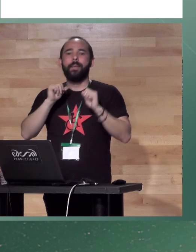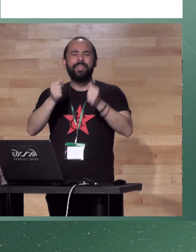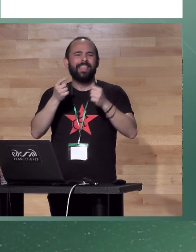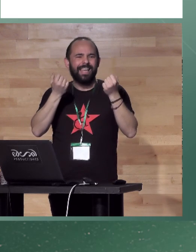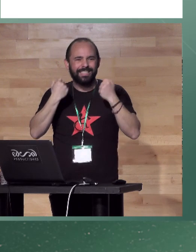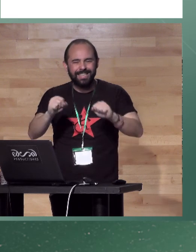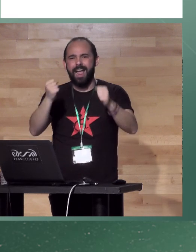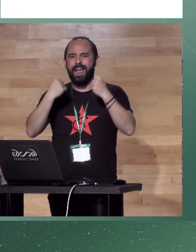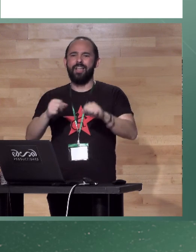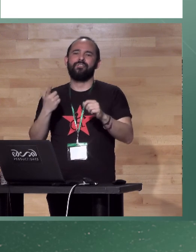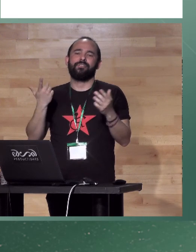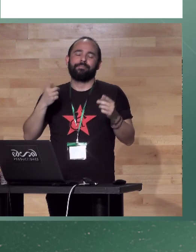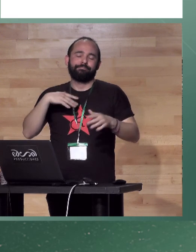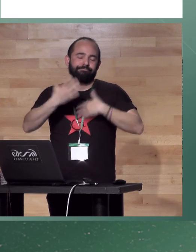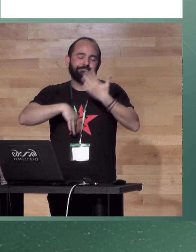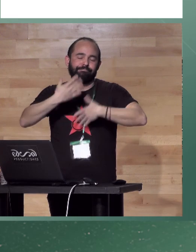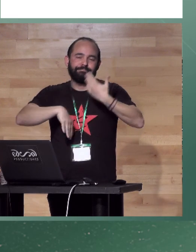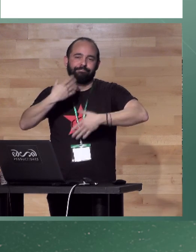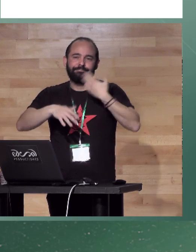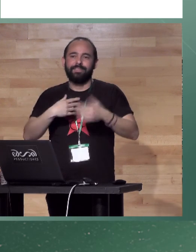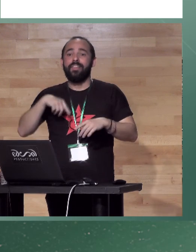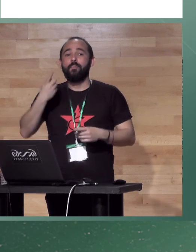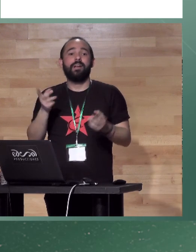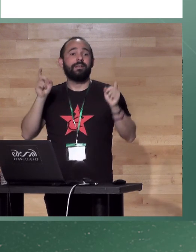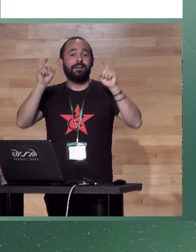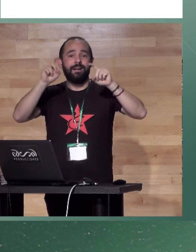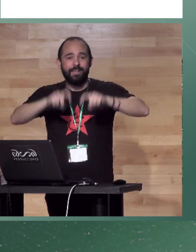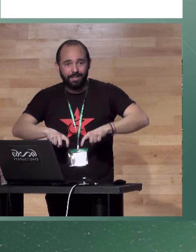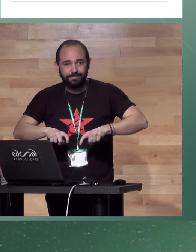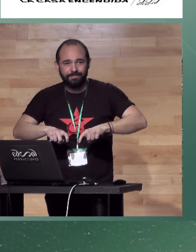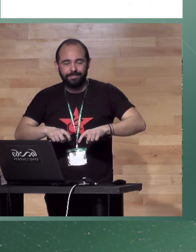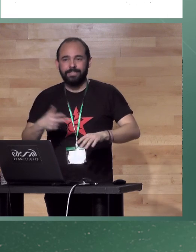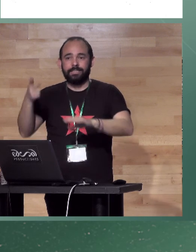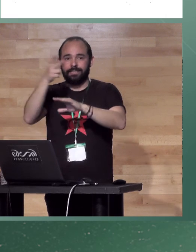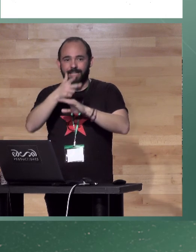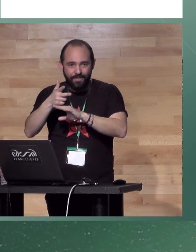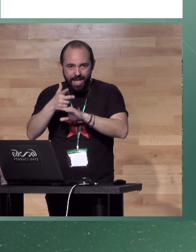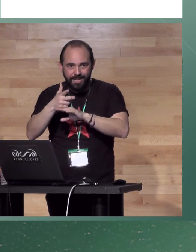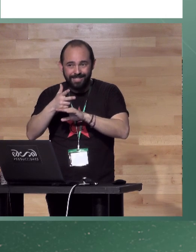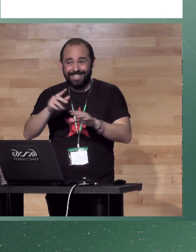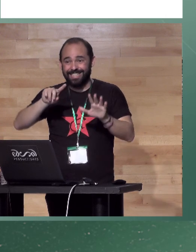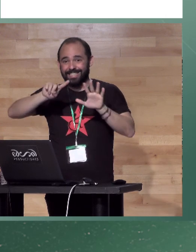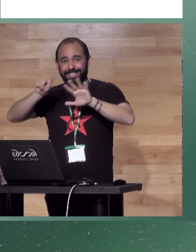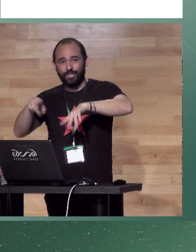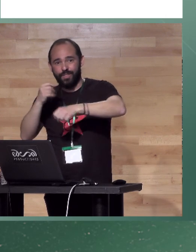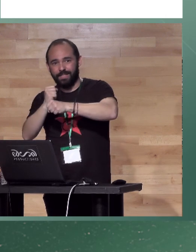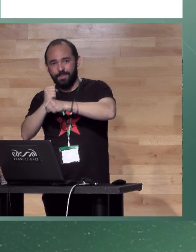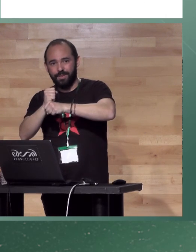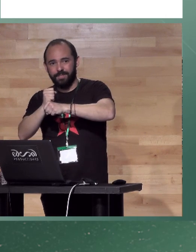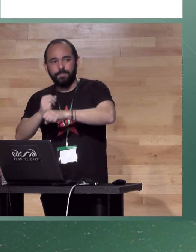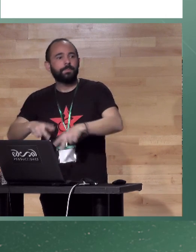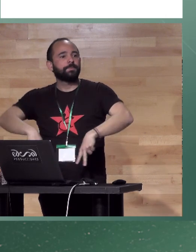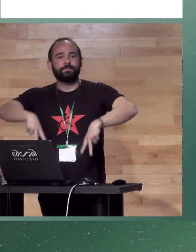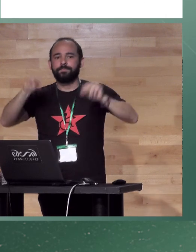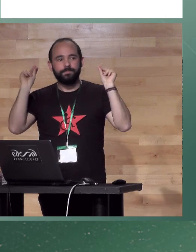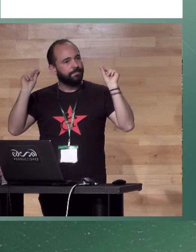que buscar a dos actores, hay que empezar a ensayar, etc., etc. Y luego quedar, grabar, 6 horas